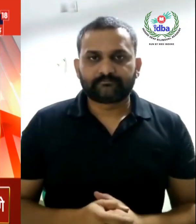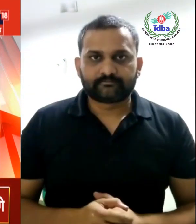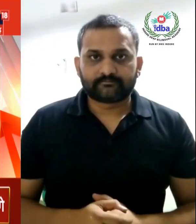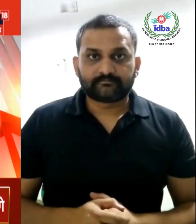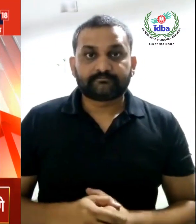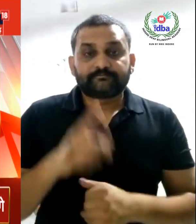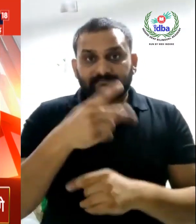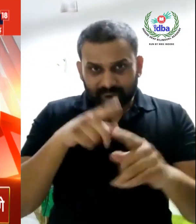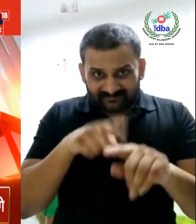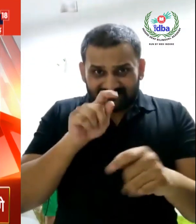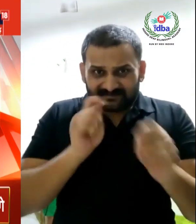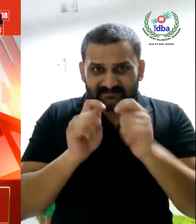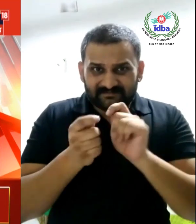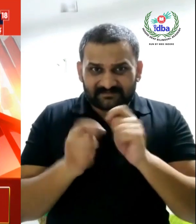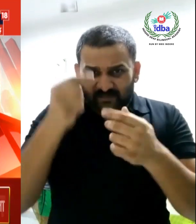उक्त संशोधनों से